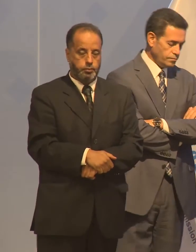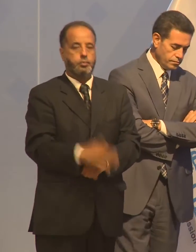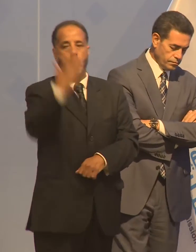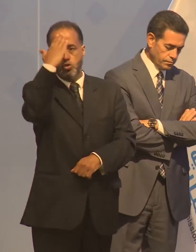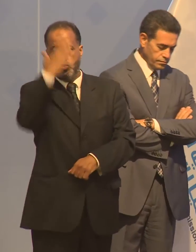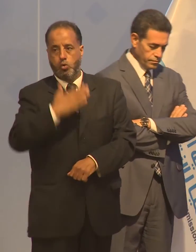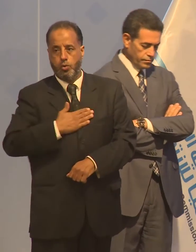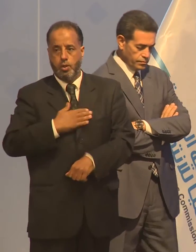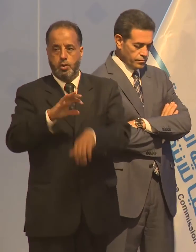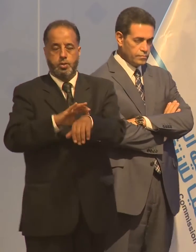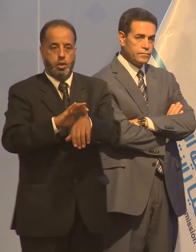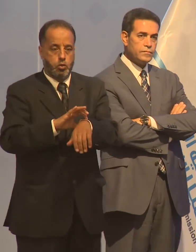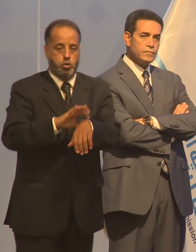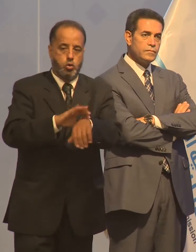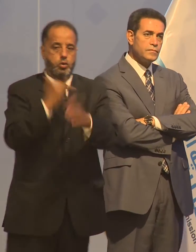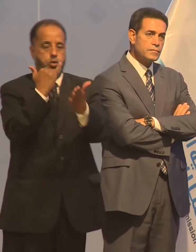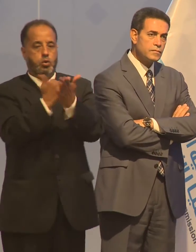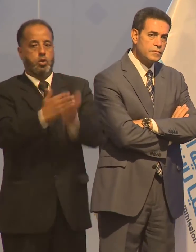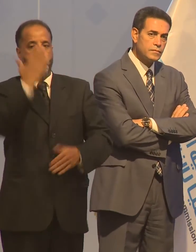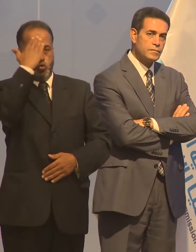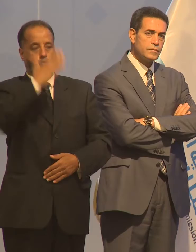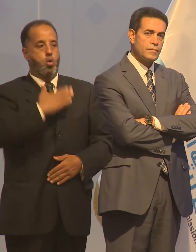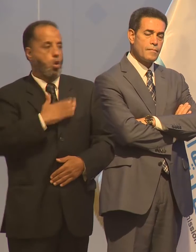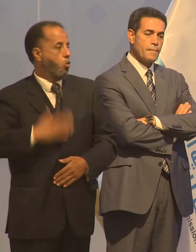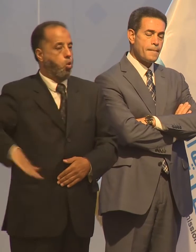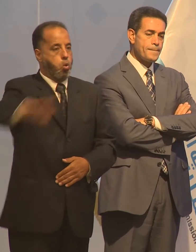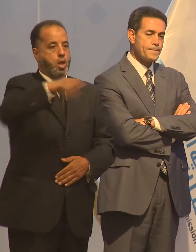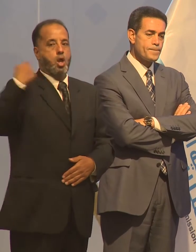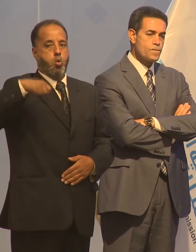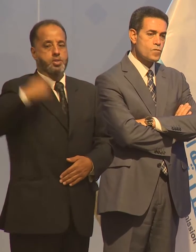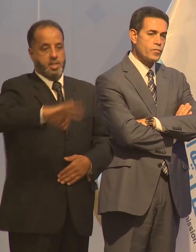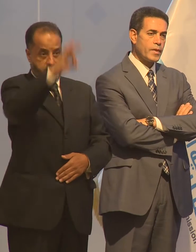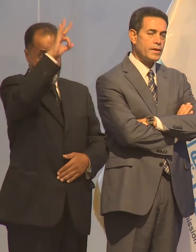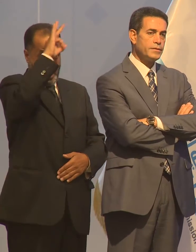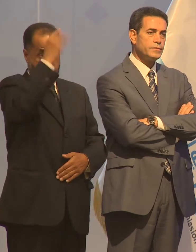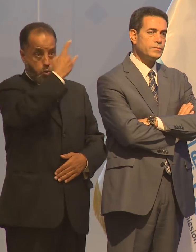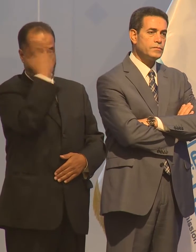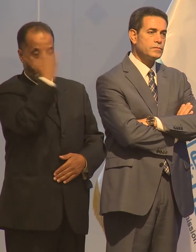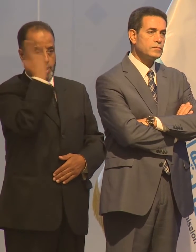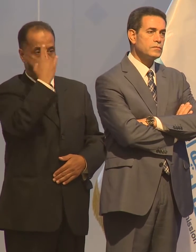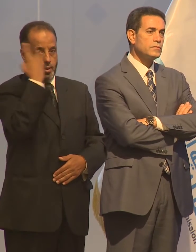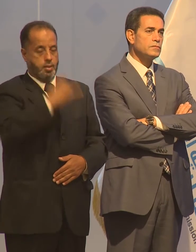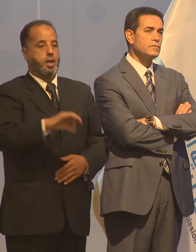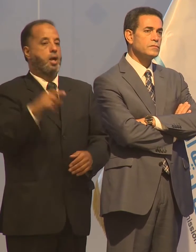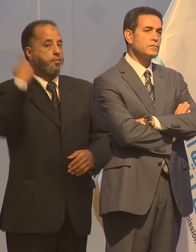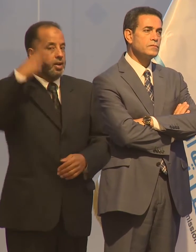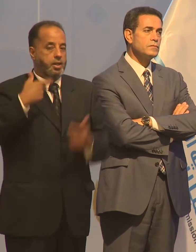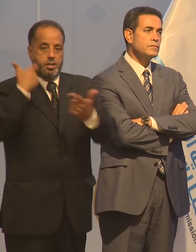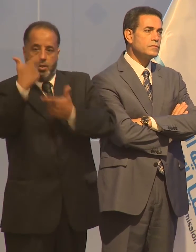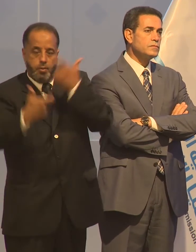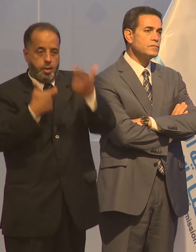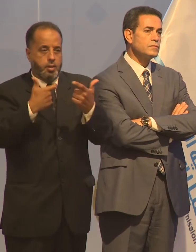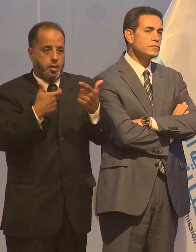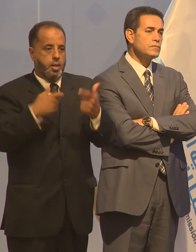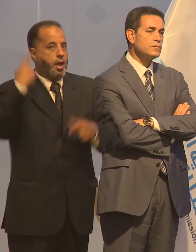شكرا دكتور، شكرا للسؤال. زي ما ذكرت أنا لحضراتكم أن وزارة الداخلية عبر إدارة اسمها إدارة التخطيط